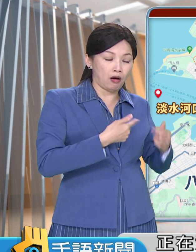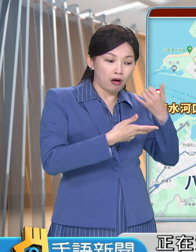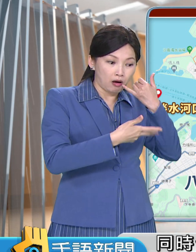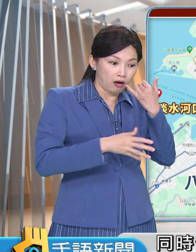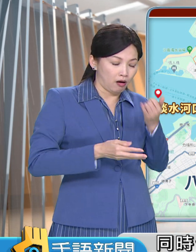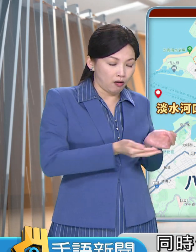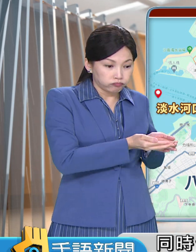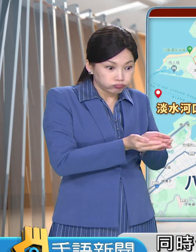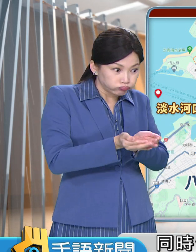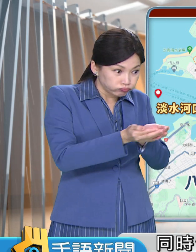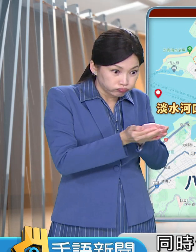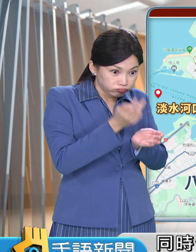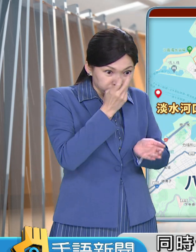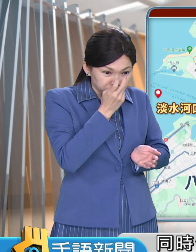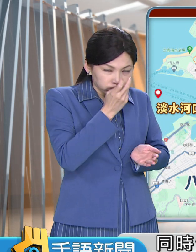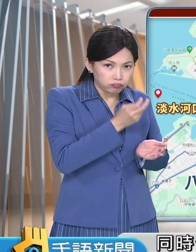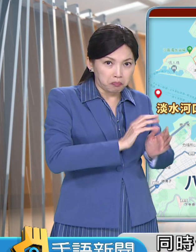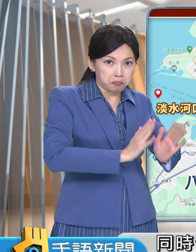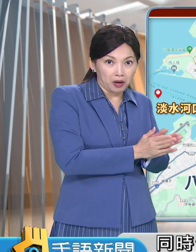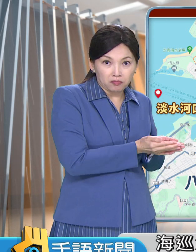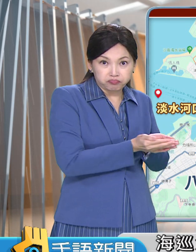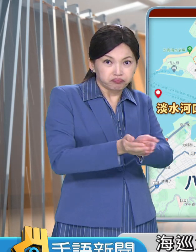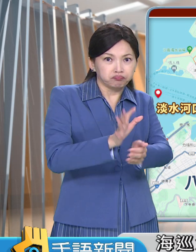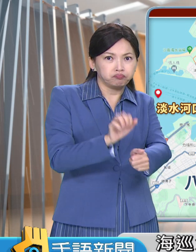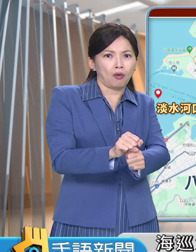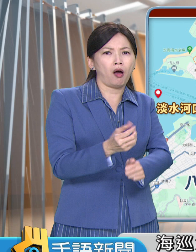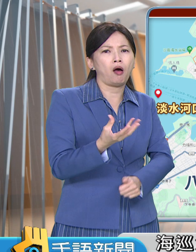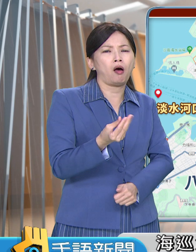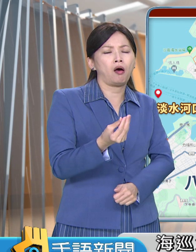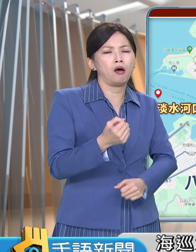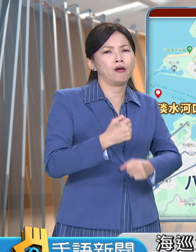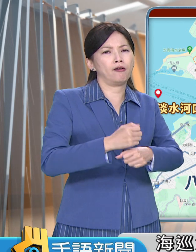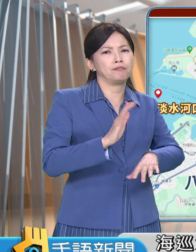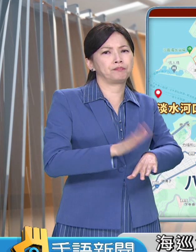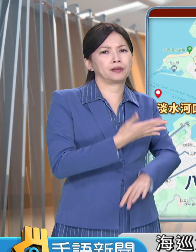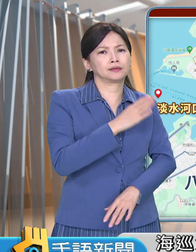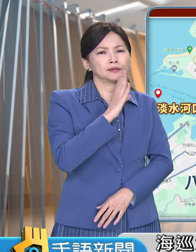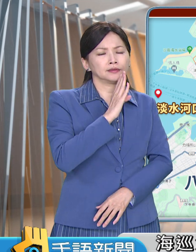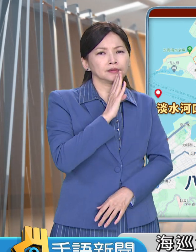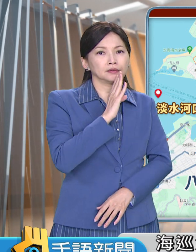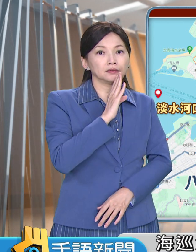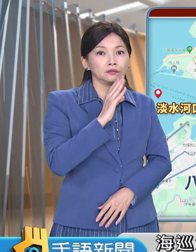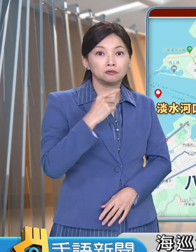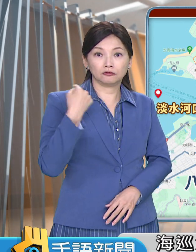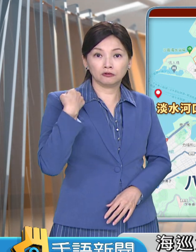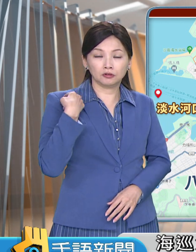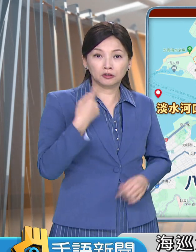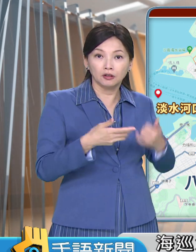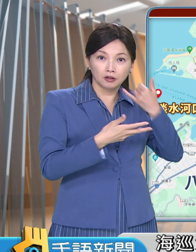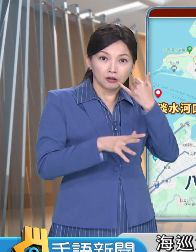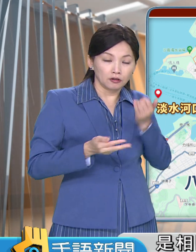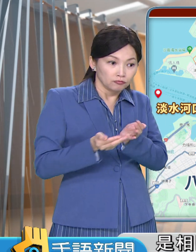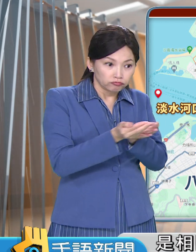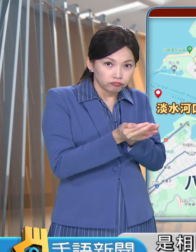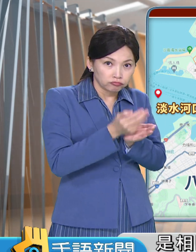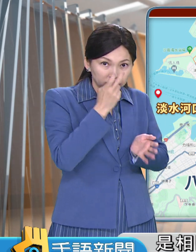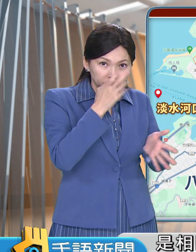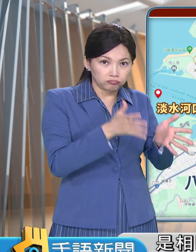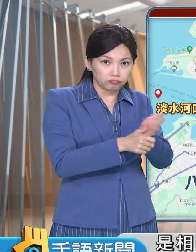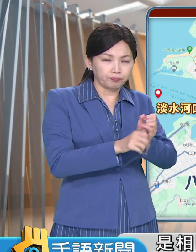而同时也坦言海巡没有在海上实施拦截抓捕，是相关人员的处置